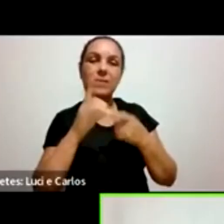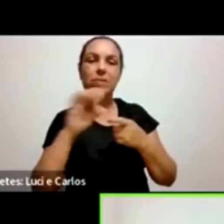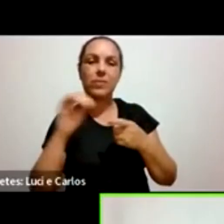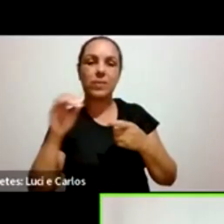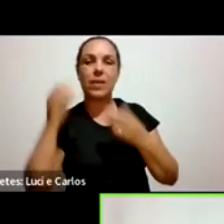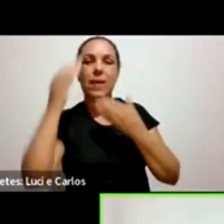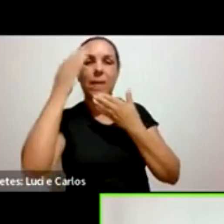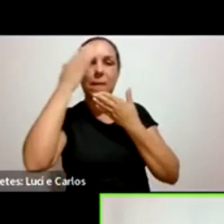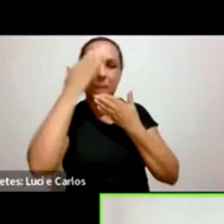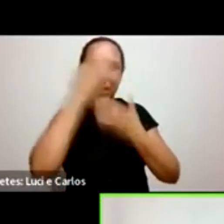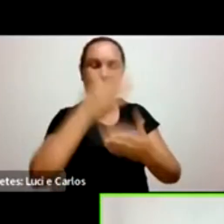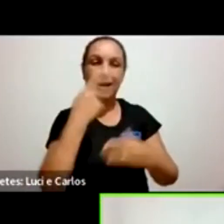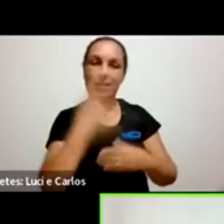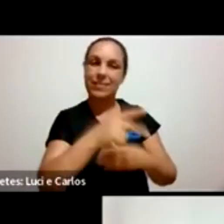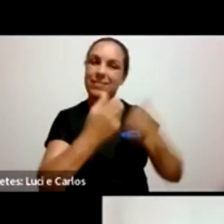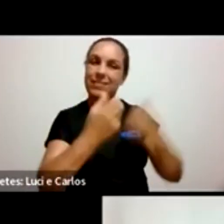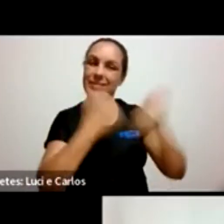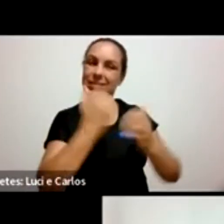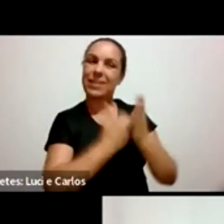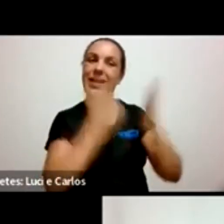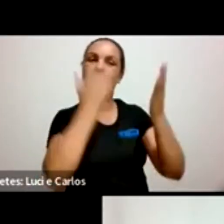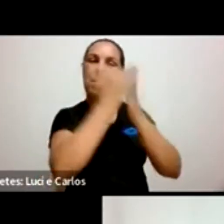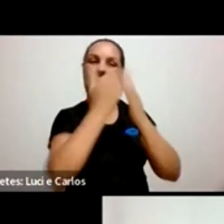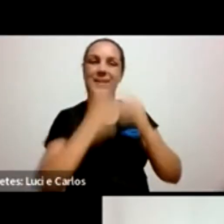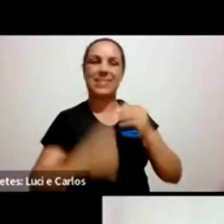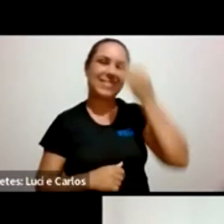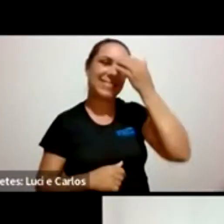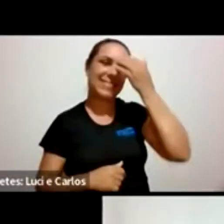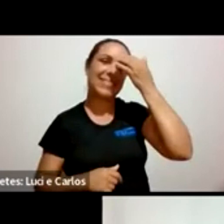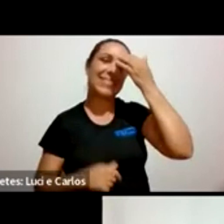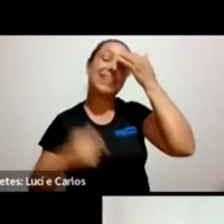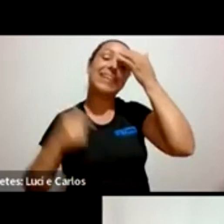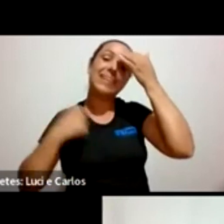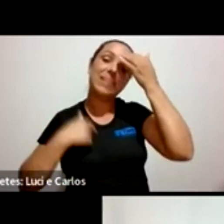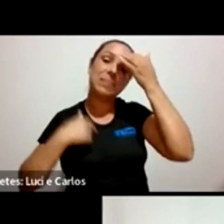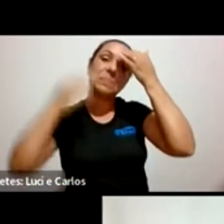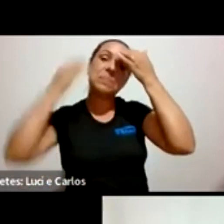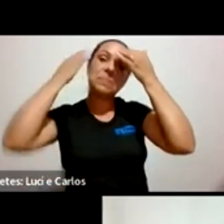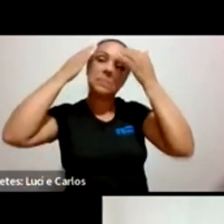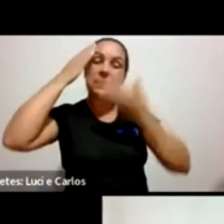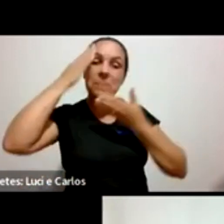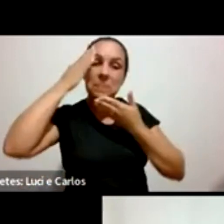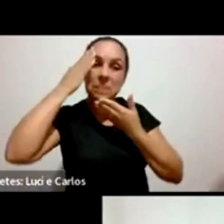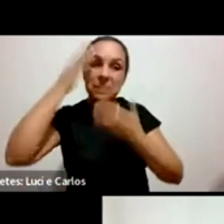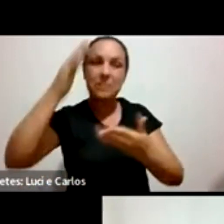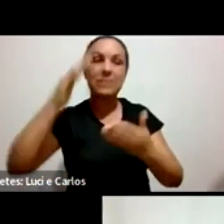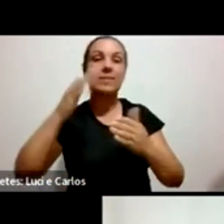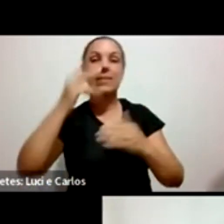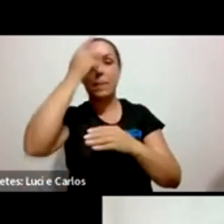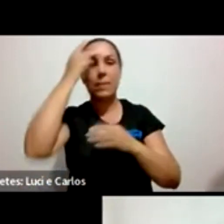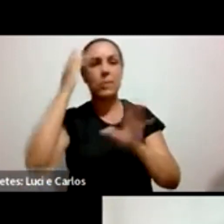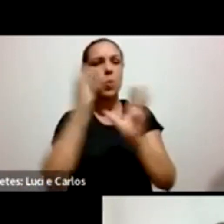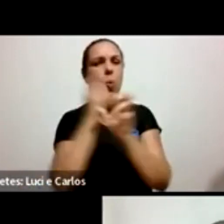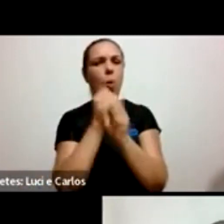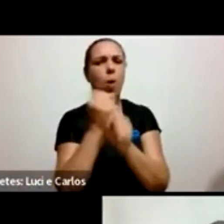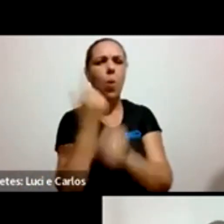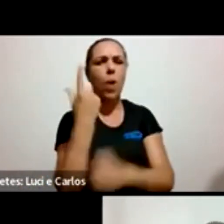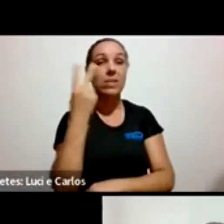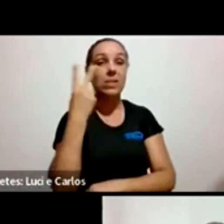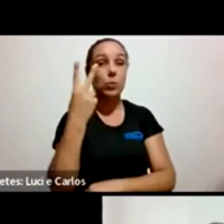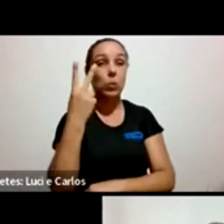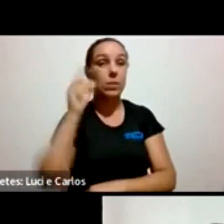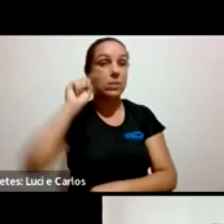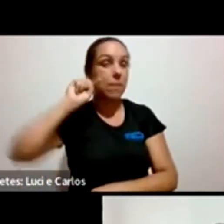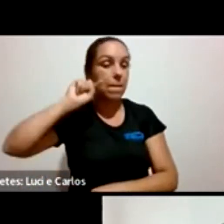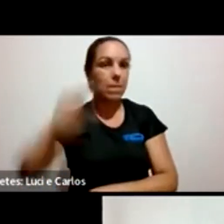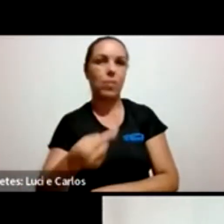considerações finais? Só tenho a agradecer, né? Sucesso total. Nós estávamos aí reunidos em quase 2.000 pessoas, né?